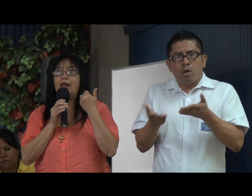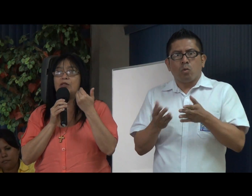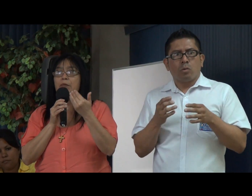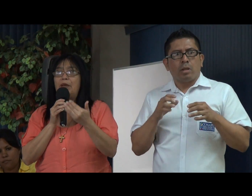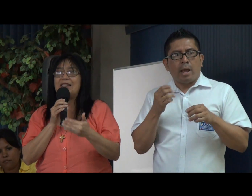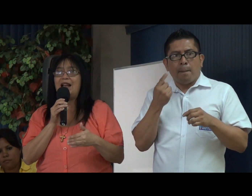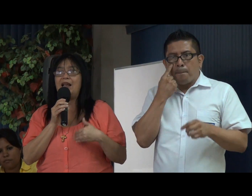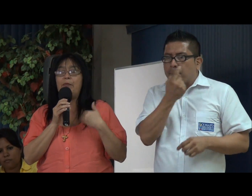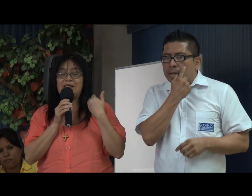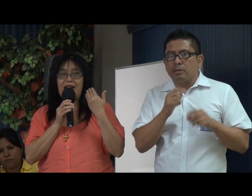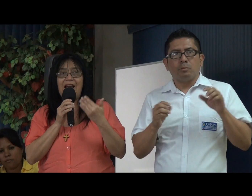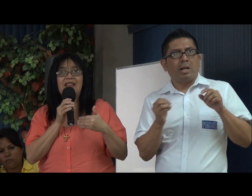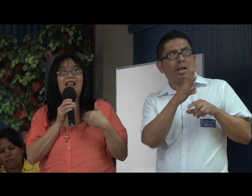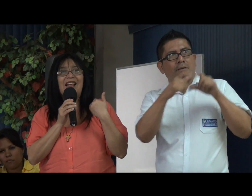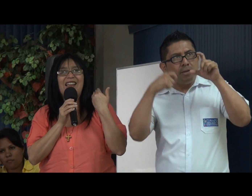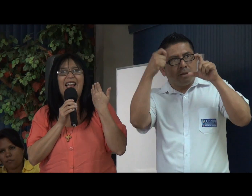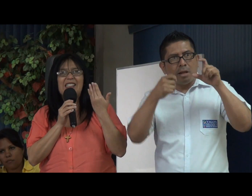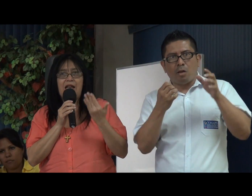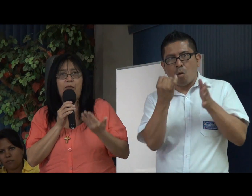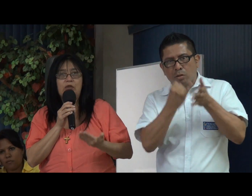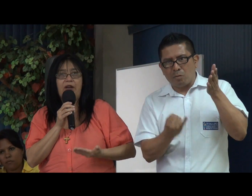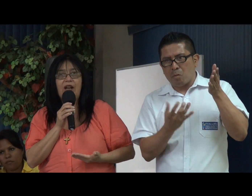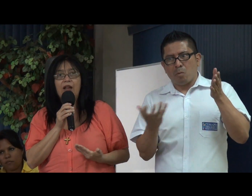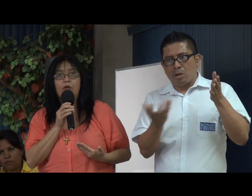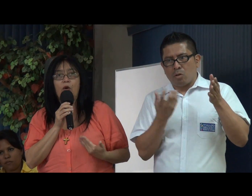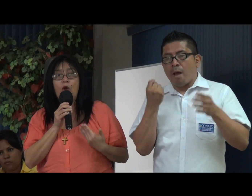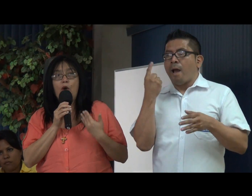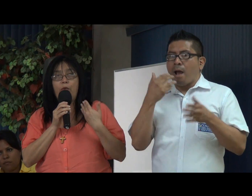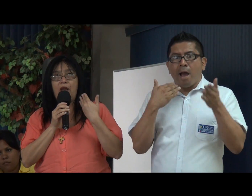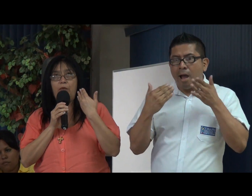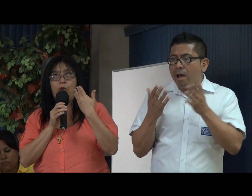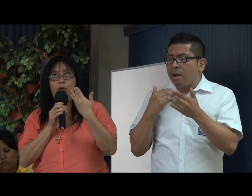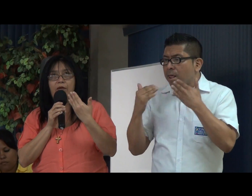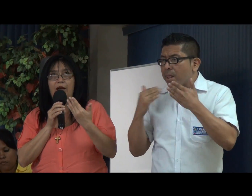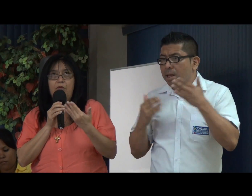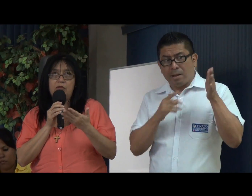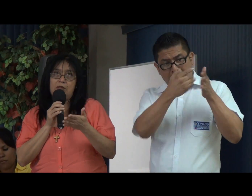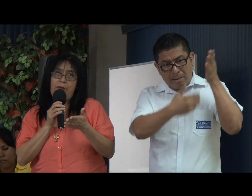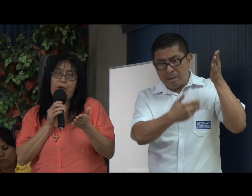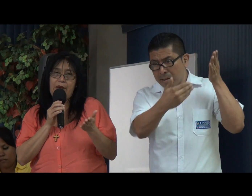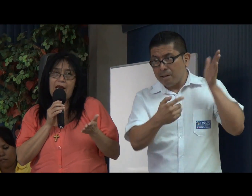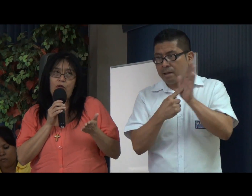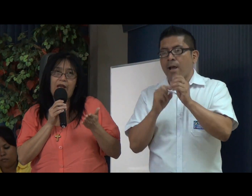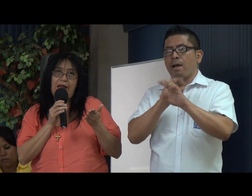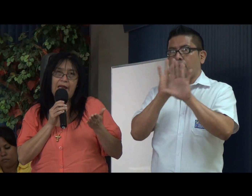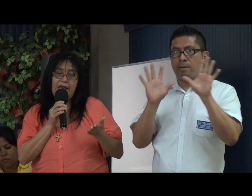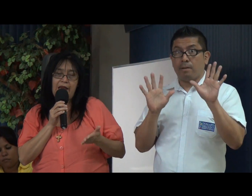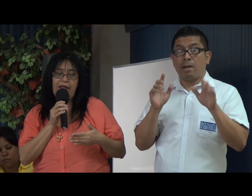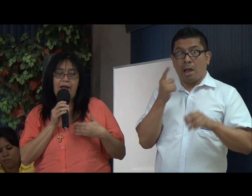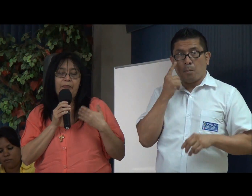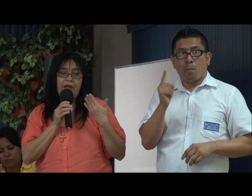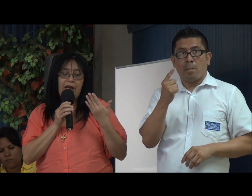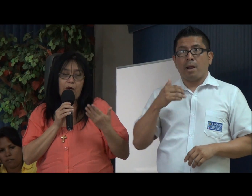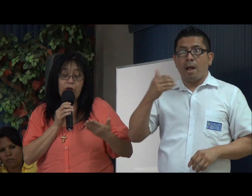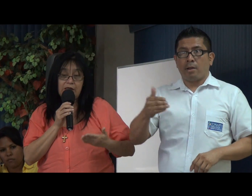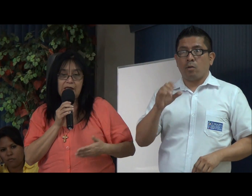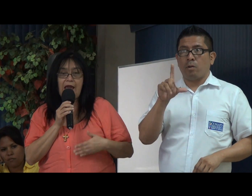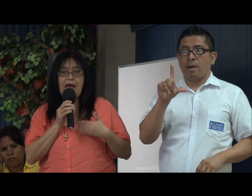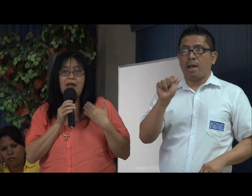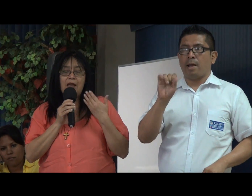ellos empezaran a entender de qué estábamos hablando. Por ejemplo, cuando hablábamos en primer año de la Ilíada, la Odisea